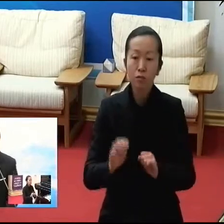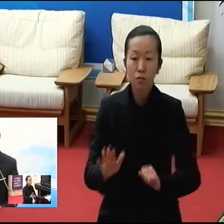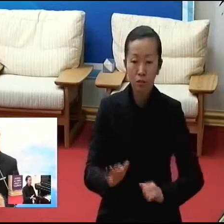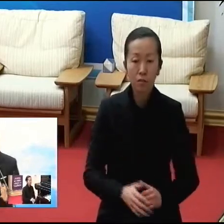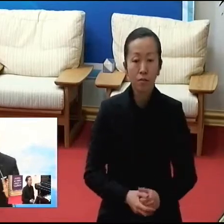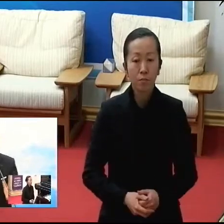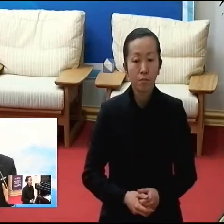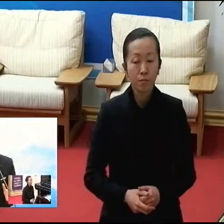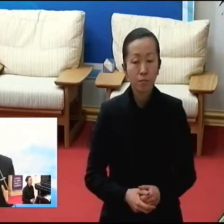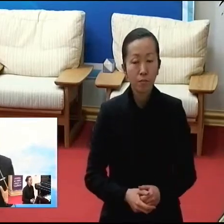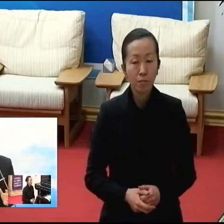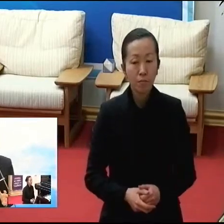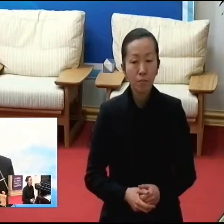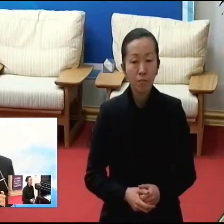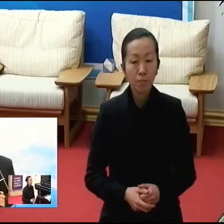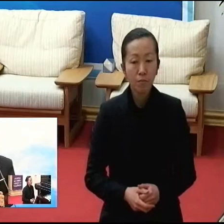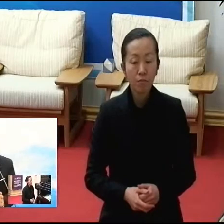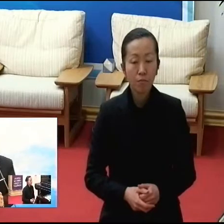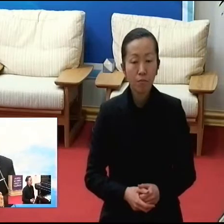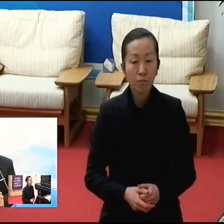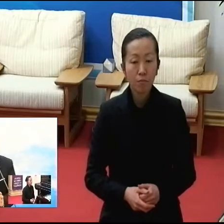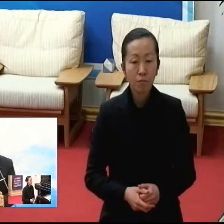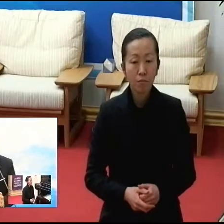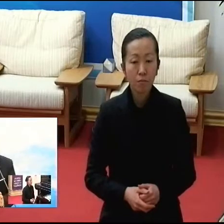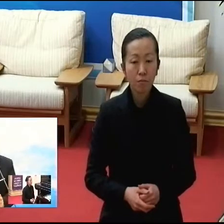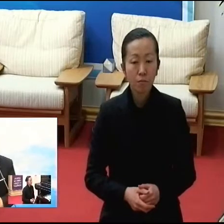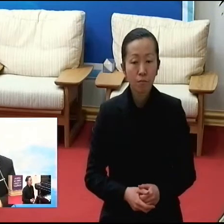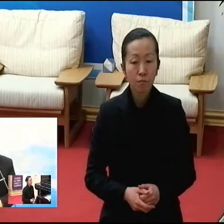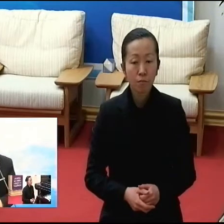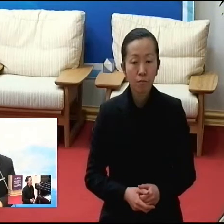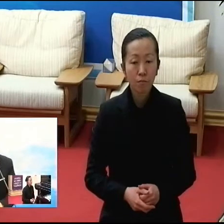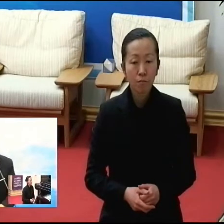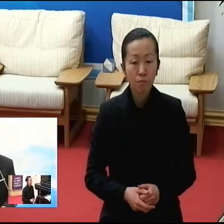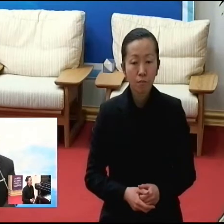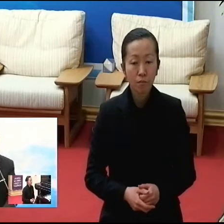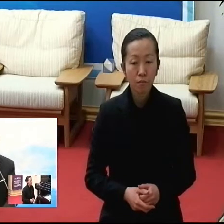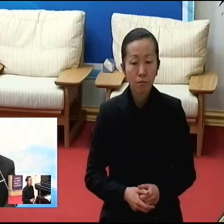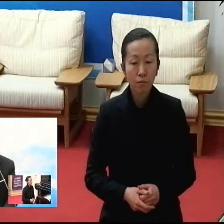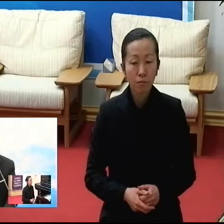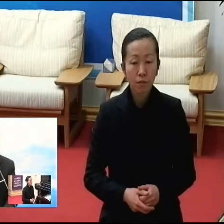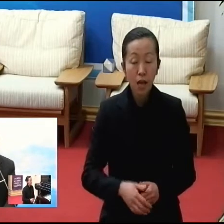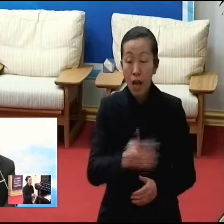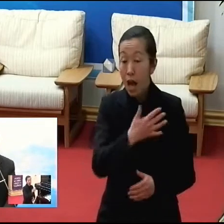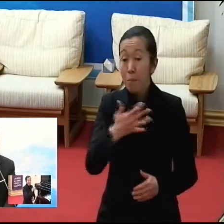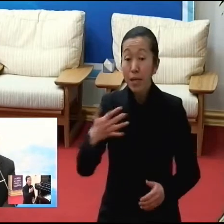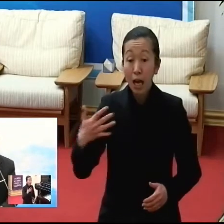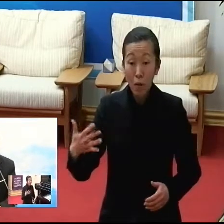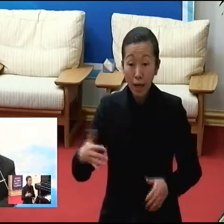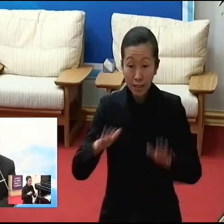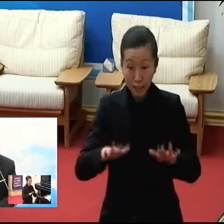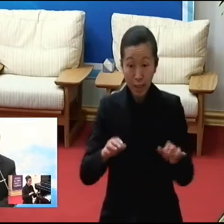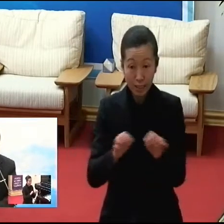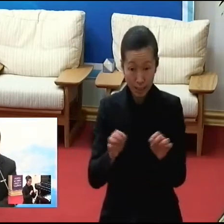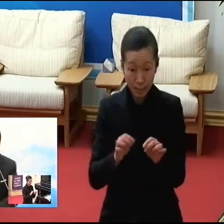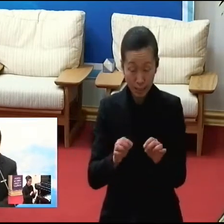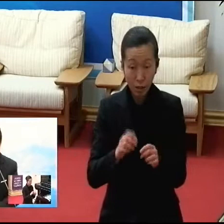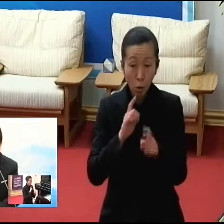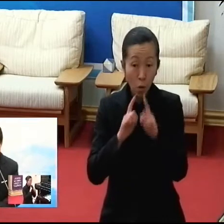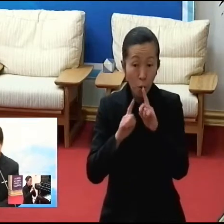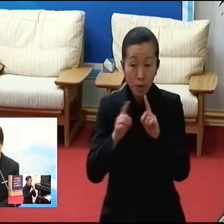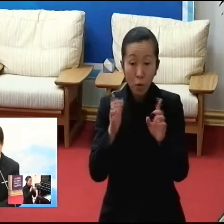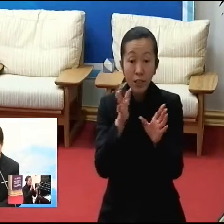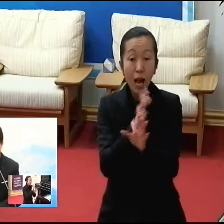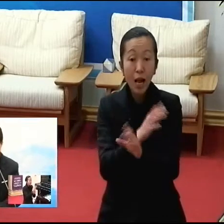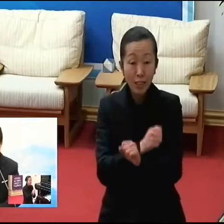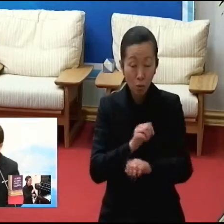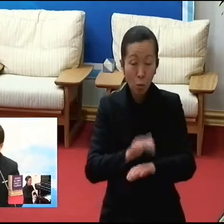미국에서는 요즘에 언어 치유법을 사용해가지고 병을 치유한다고 합니다. アメリカでは最近言語の癒し